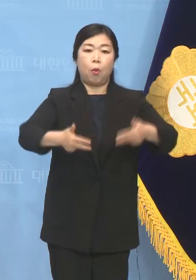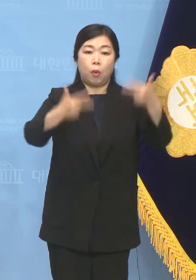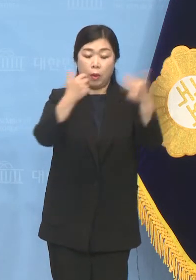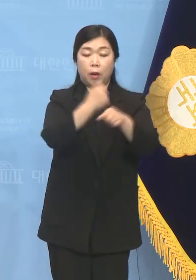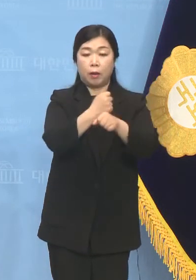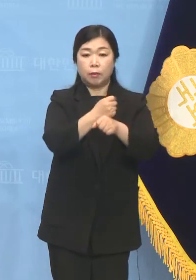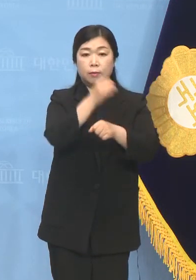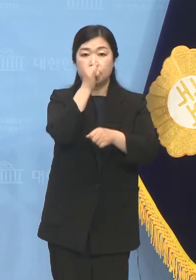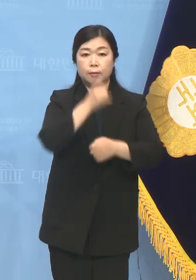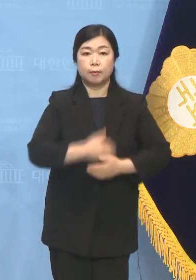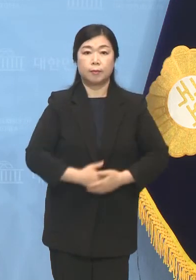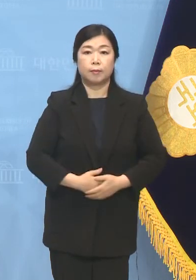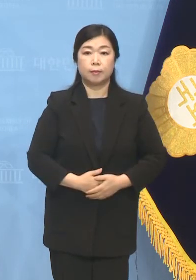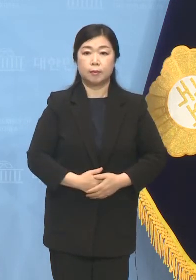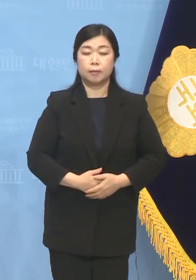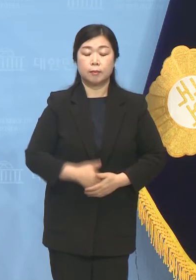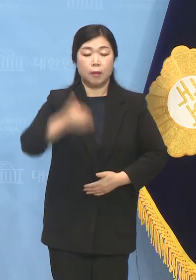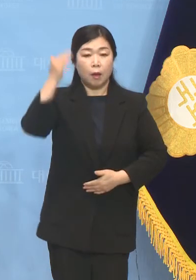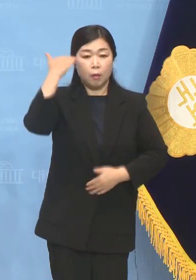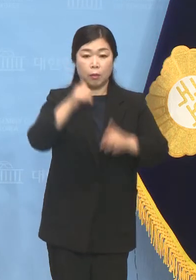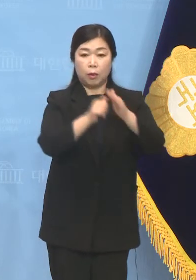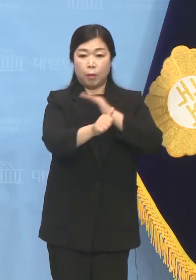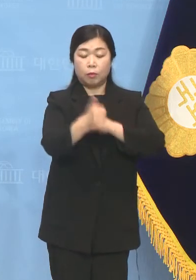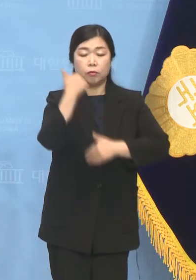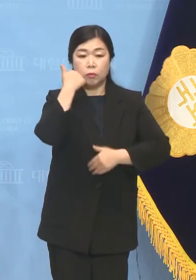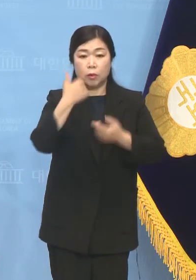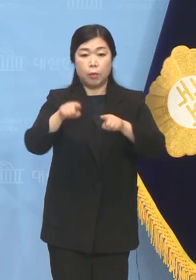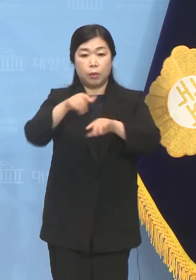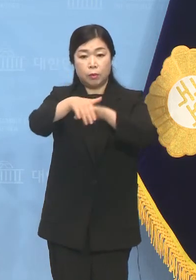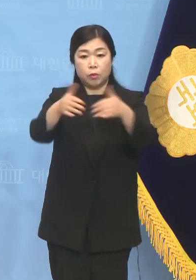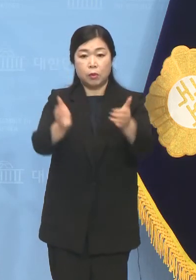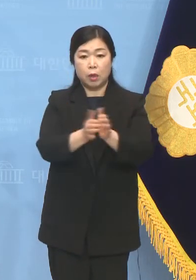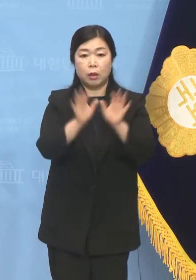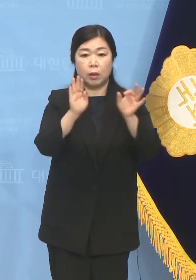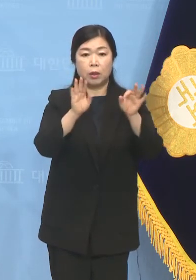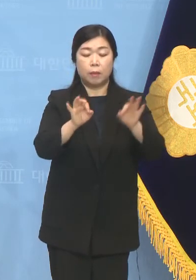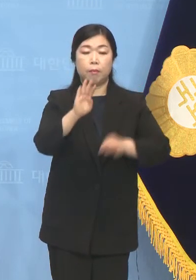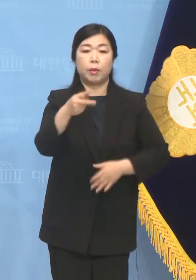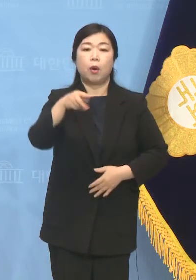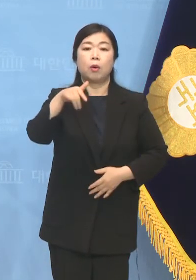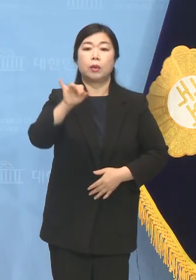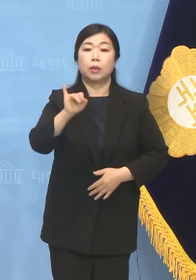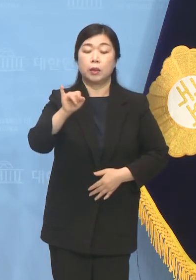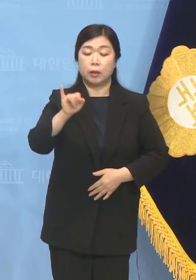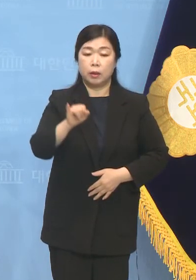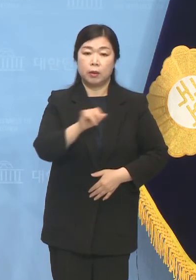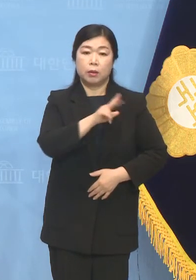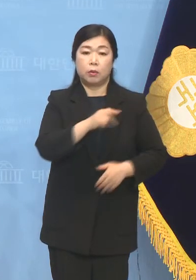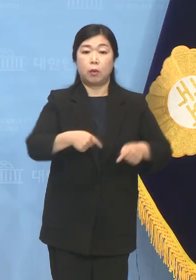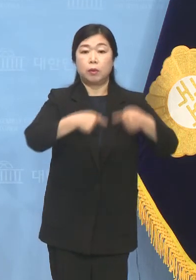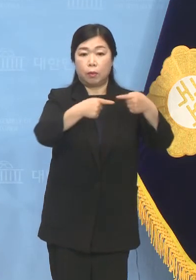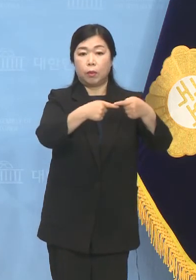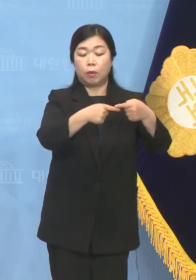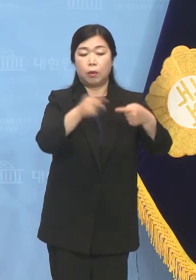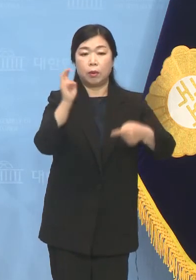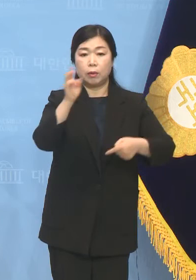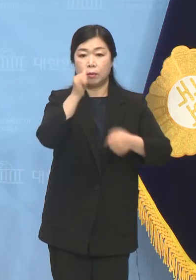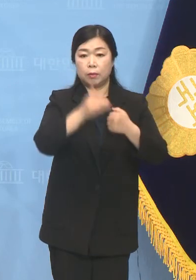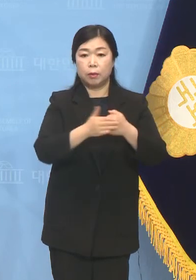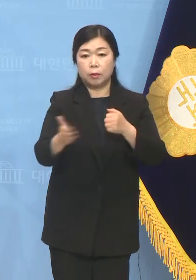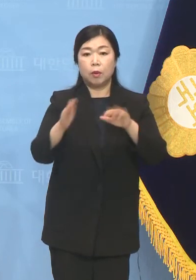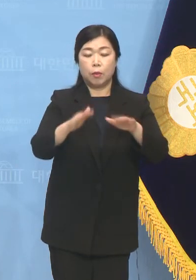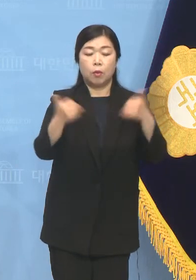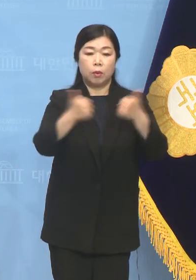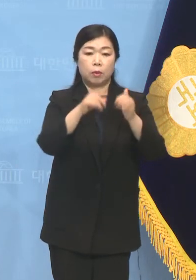화상회의가 개최됩니다. 대한민국 대표로는 더불어민주당 김병기 의원이 참석할 예정이며 이번